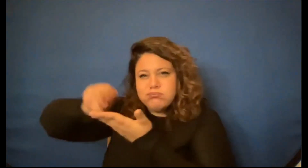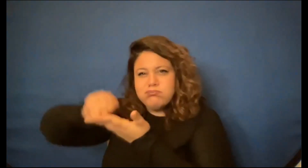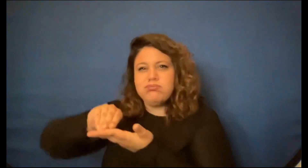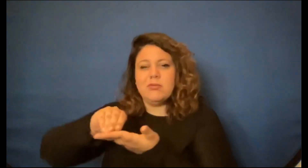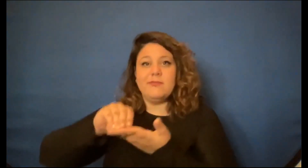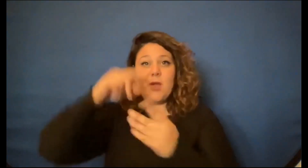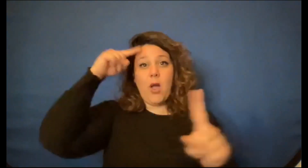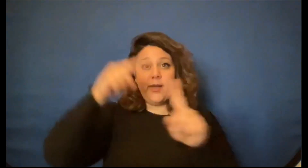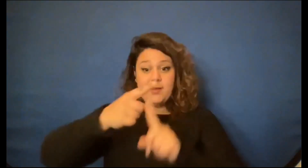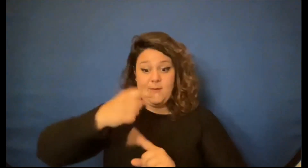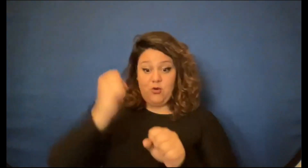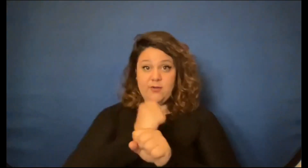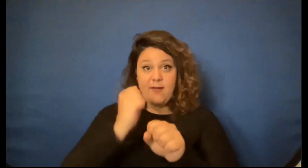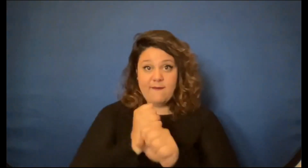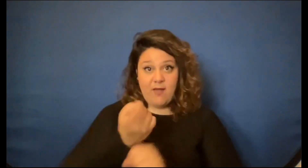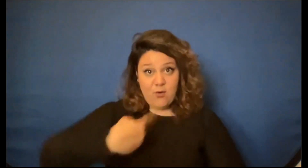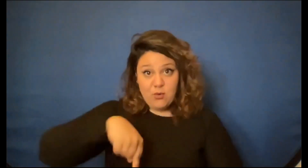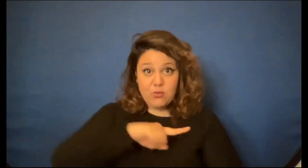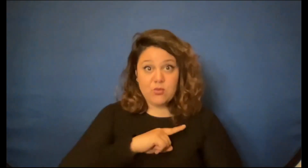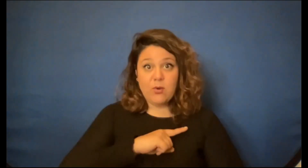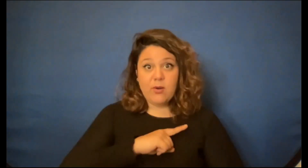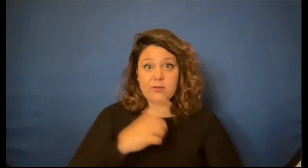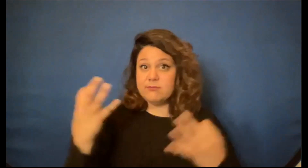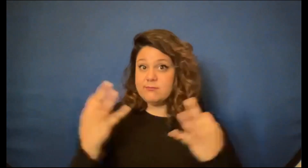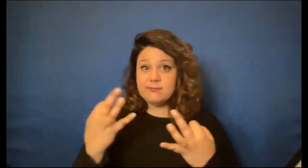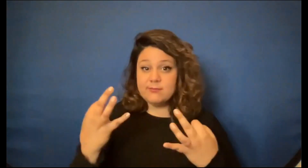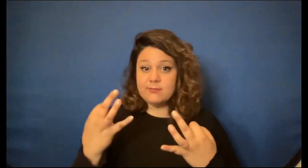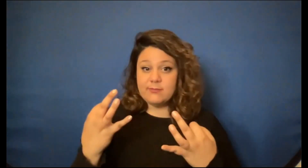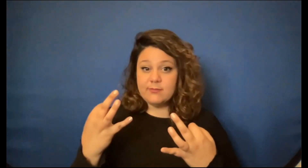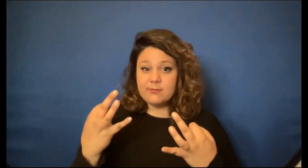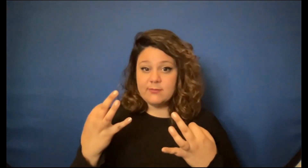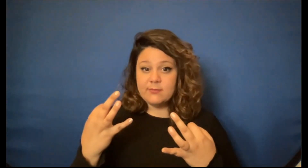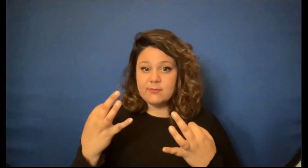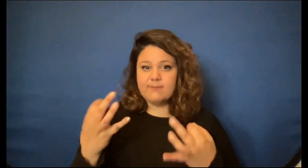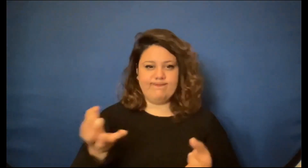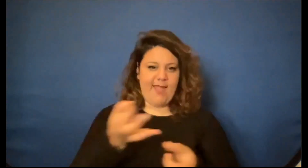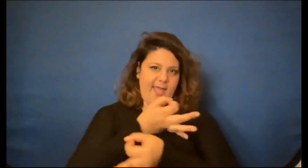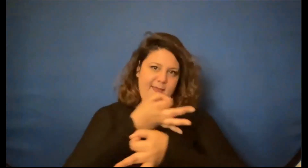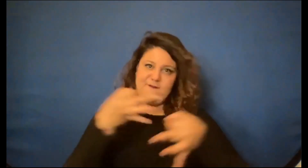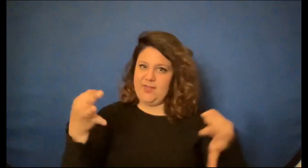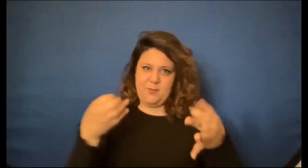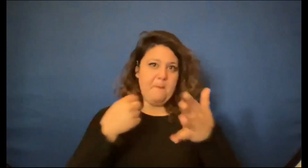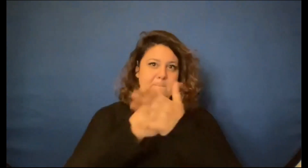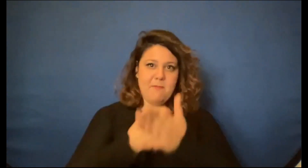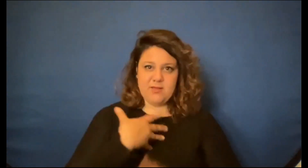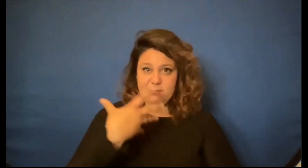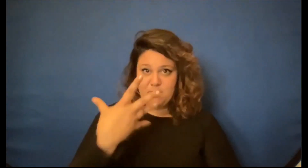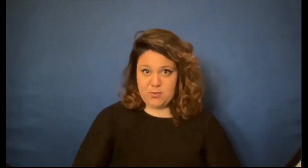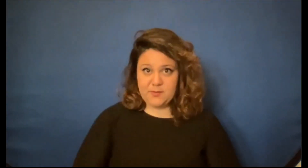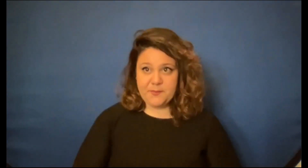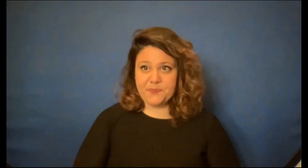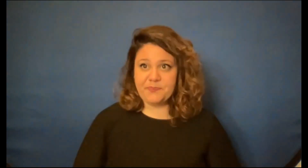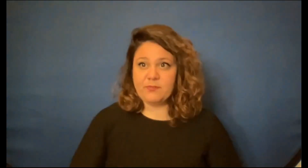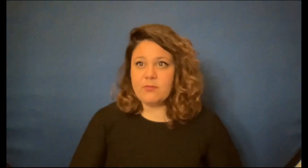nuestro trabajo sea lo más efectivo posible, ¿no? Y